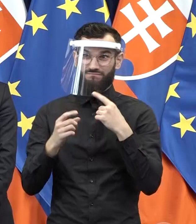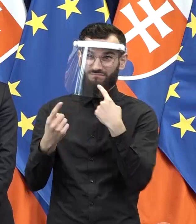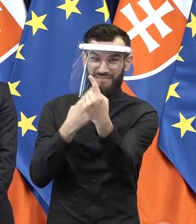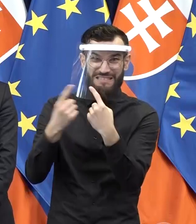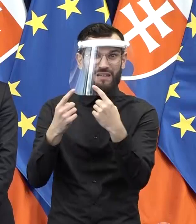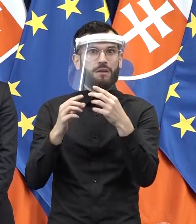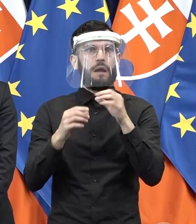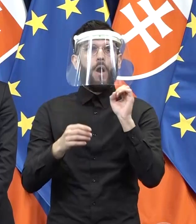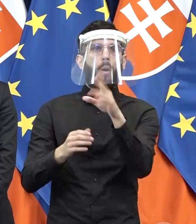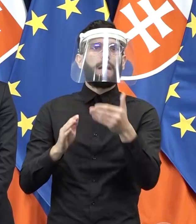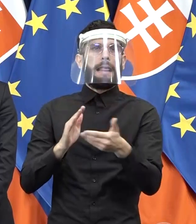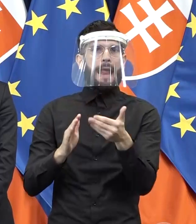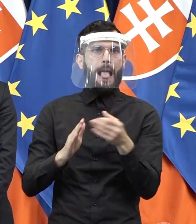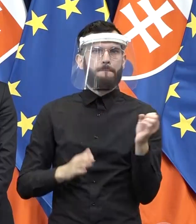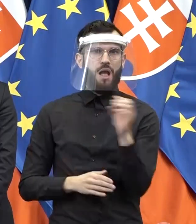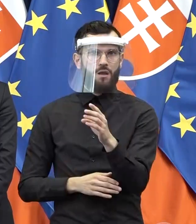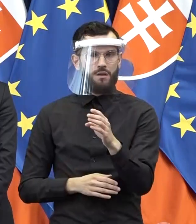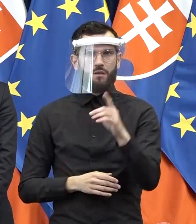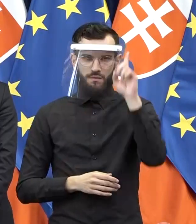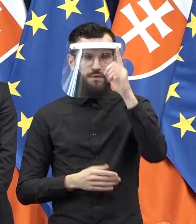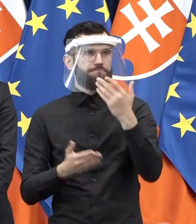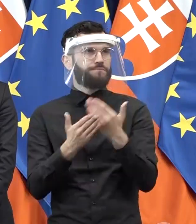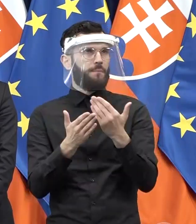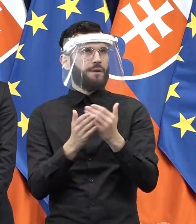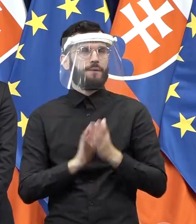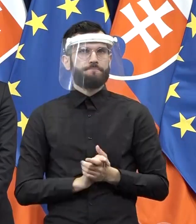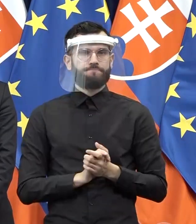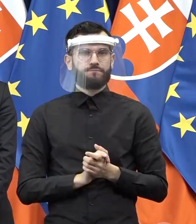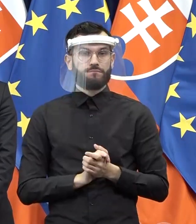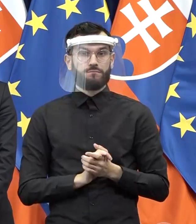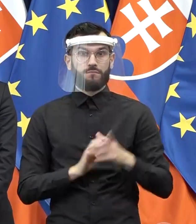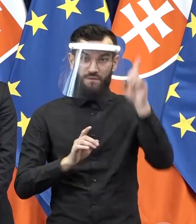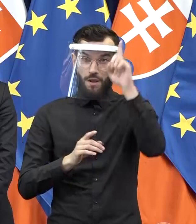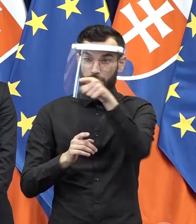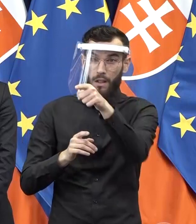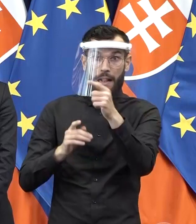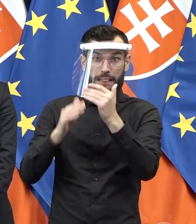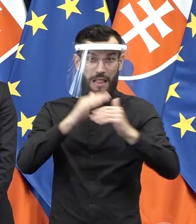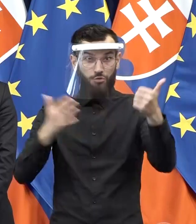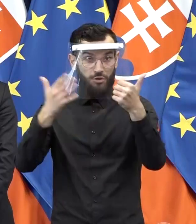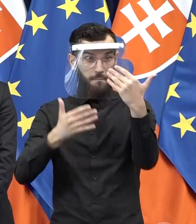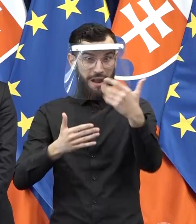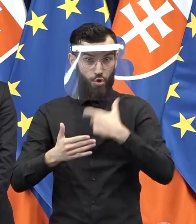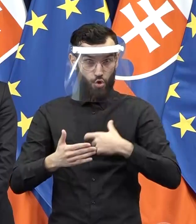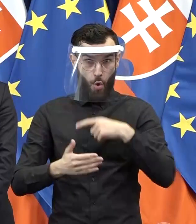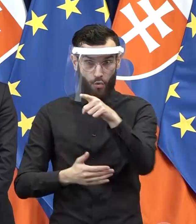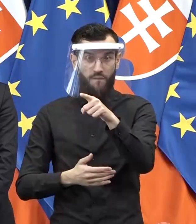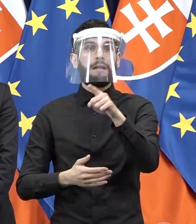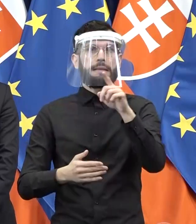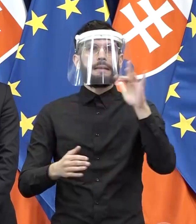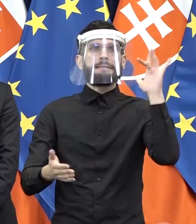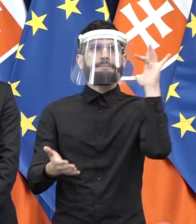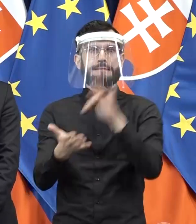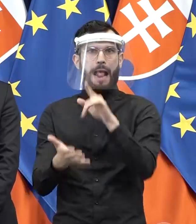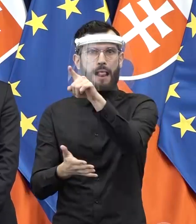cieľené posolstvá. To znamená, keď vieme identifikovať ľudí nad 65 rokov, aby sme im cieľenie